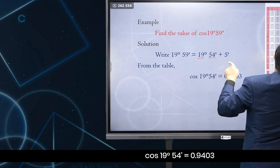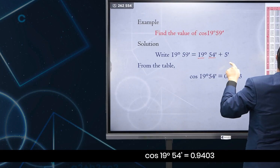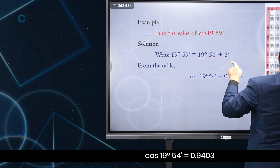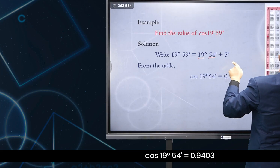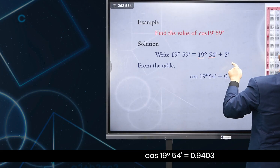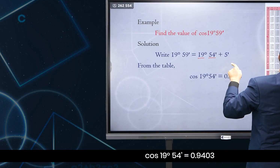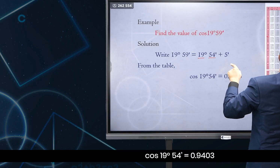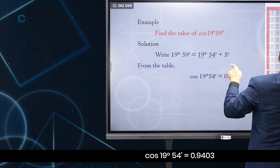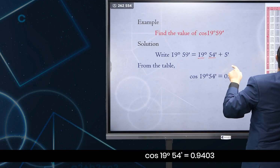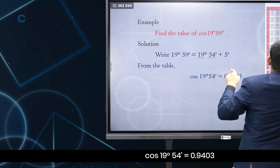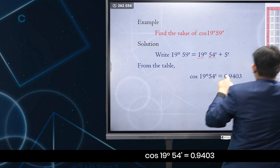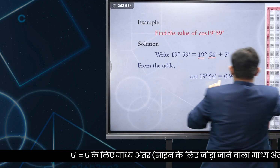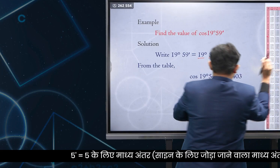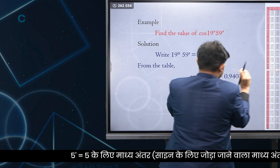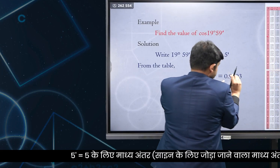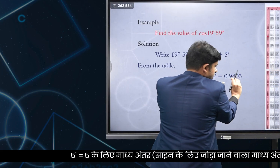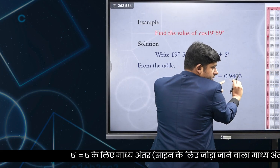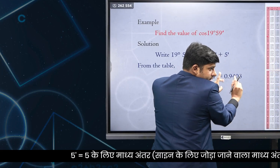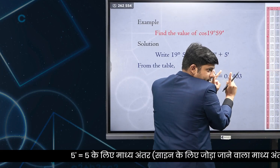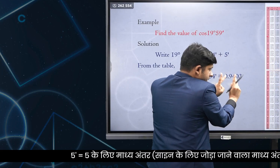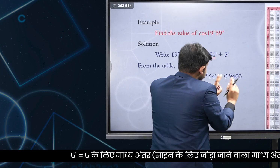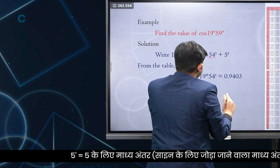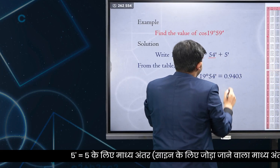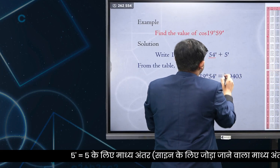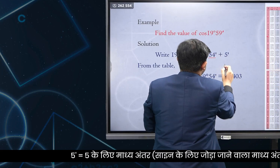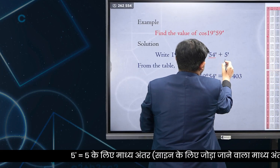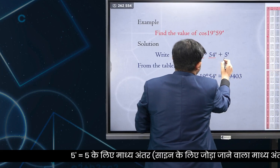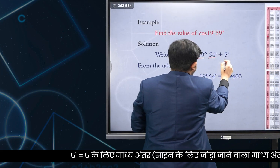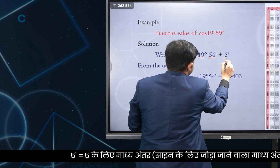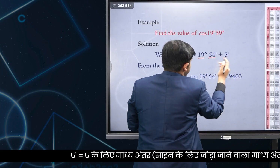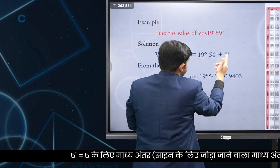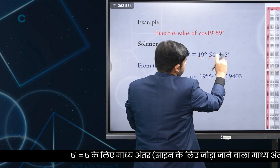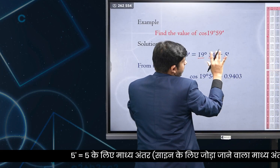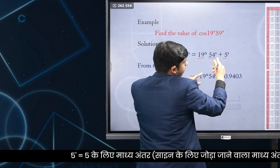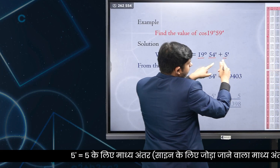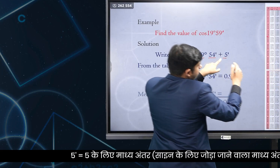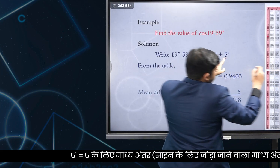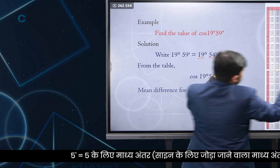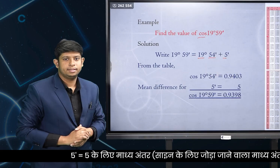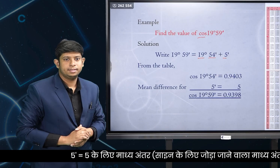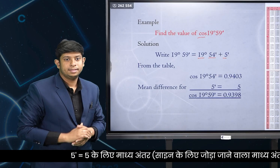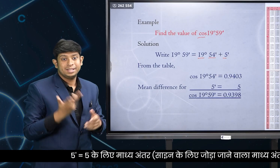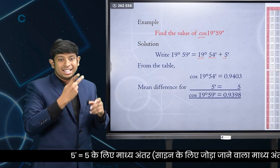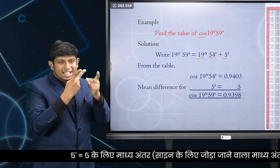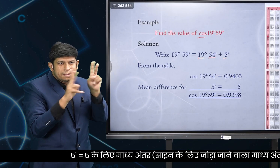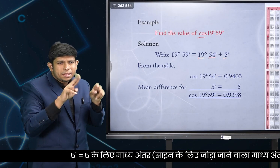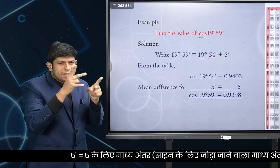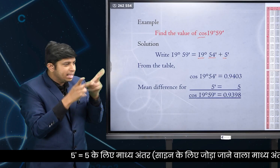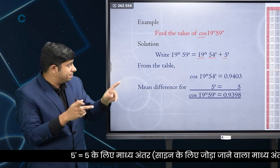0.9403 5 मिनट इज इक्वल 5 के लिए माध्य अंतर साइन के लिए जोड़ा जाने